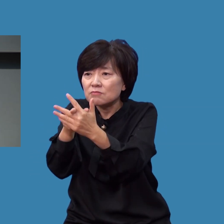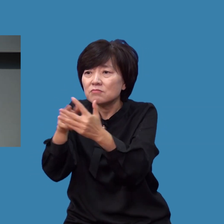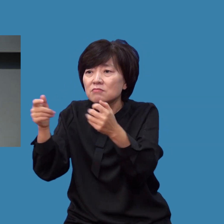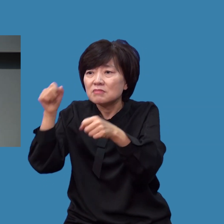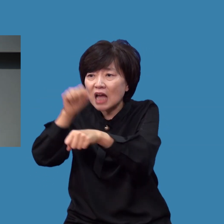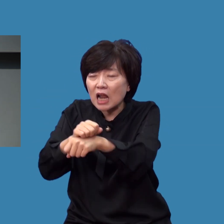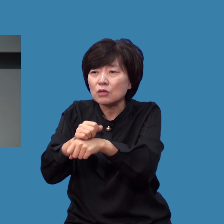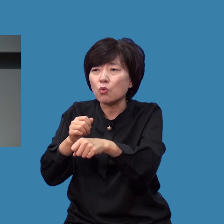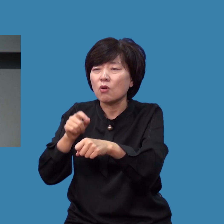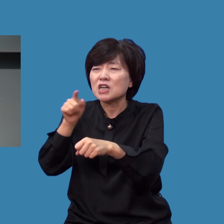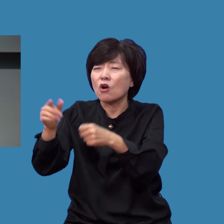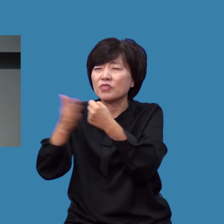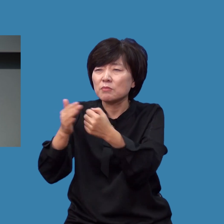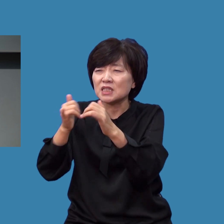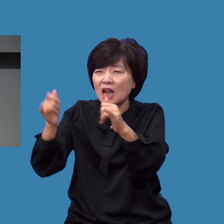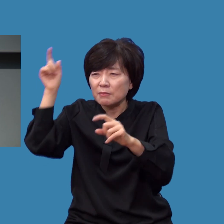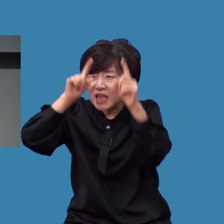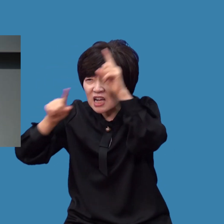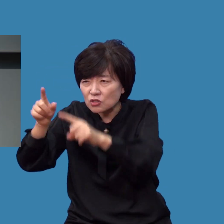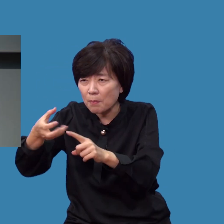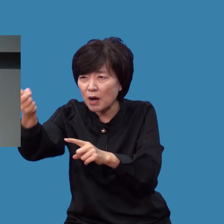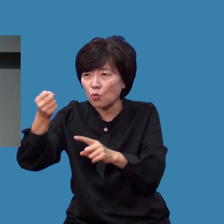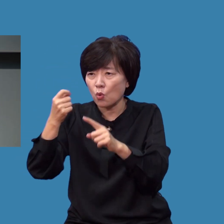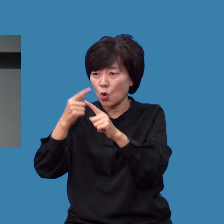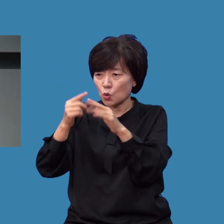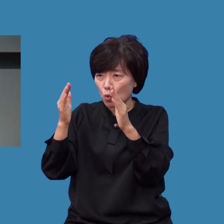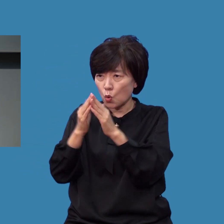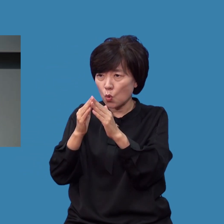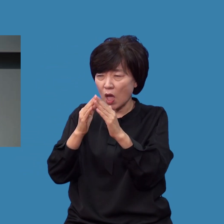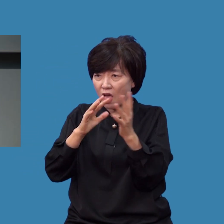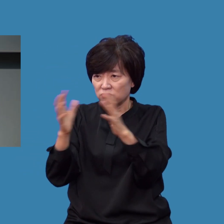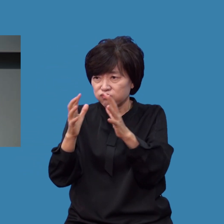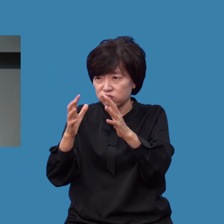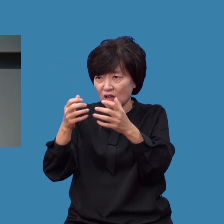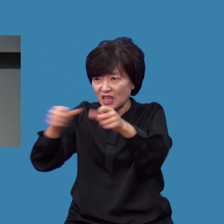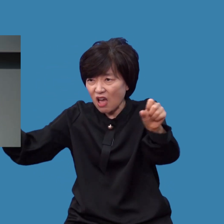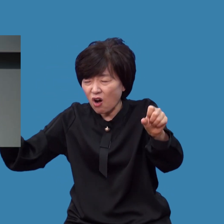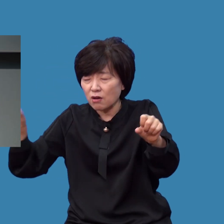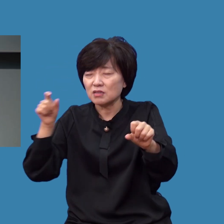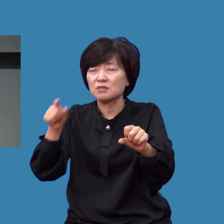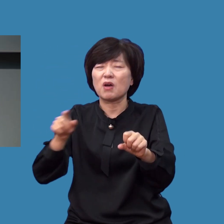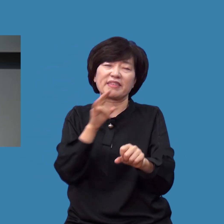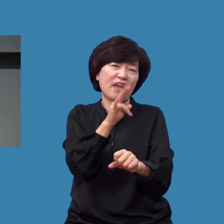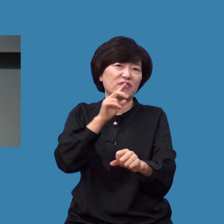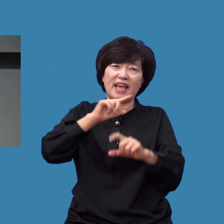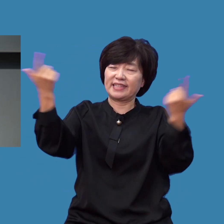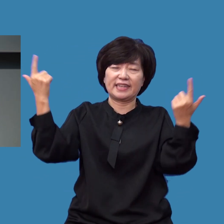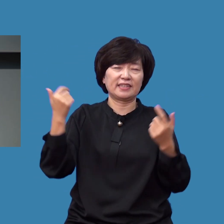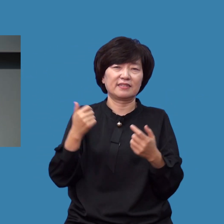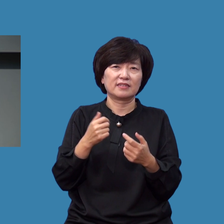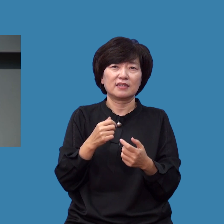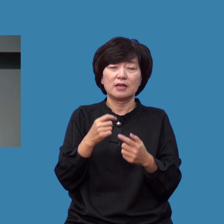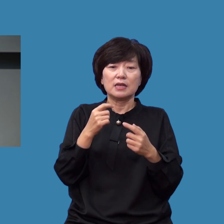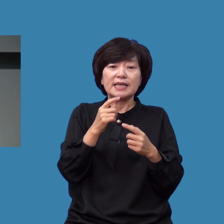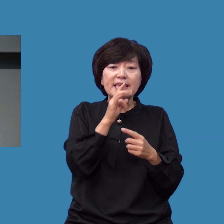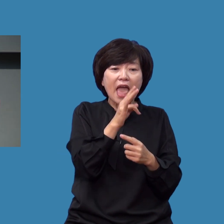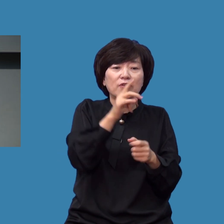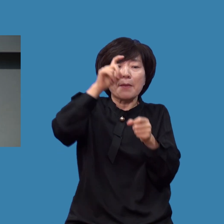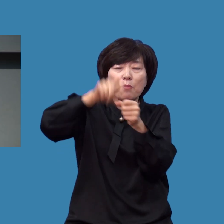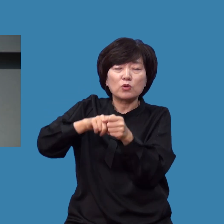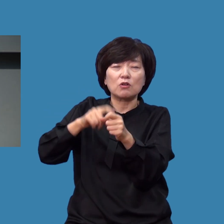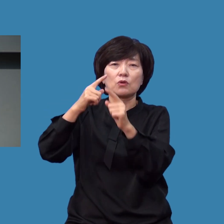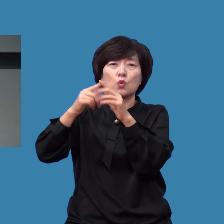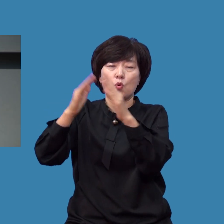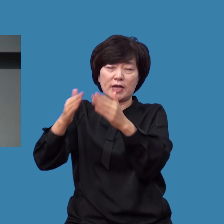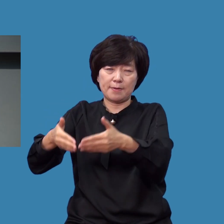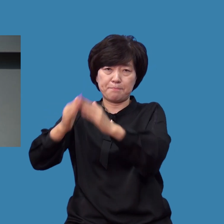정확하게 맞았어도 그 예언 때문에 교회가 깨졌다, 그럼 예언이 아닌 거지. 예언은 교회를 세우는 거라고 했는데 잘 맞춰서 교회를 깼어, 그런 거 예언이